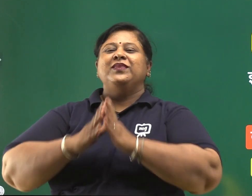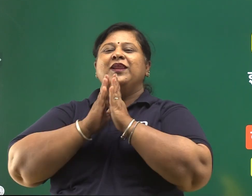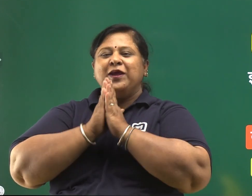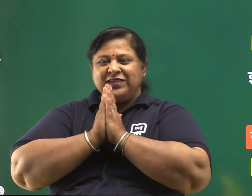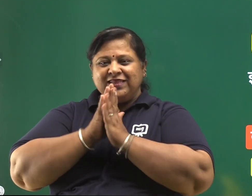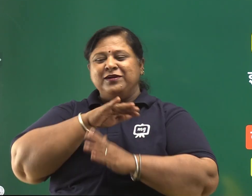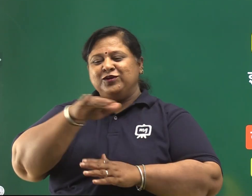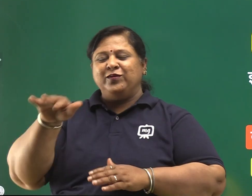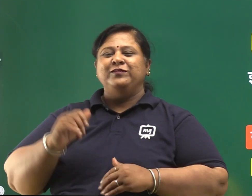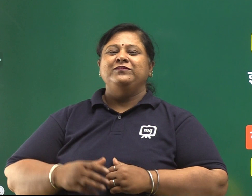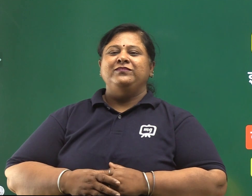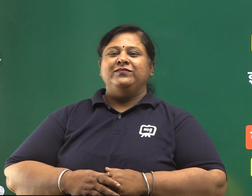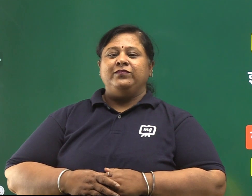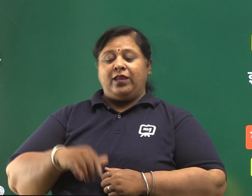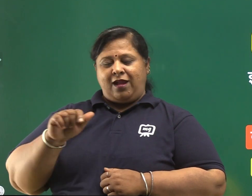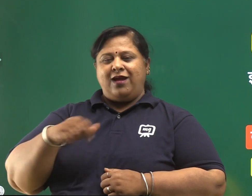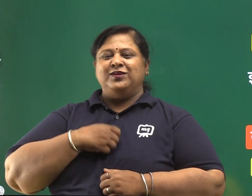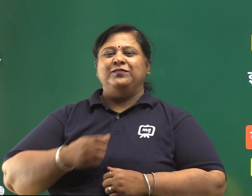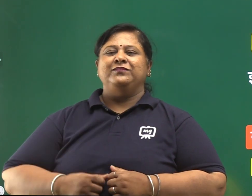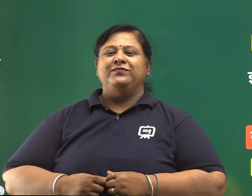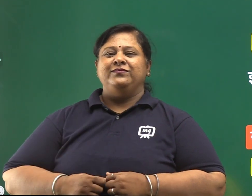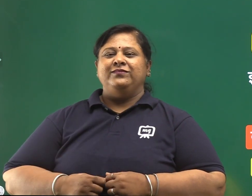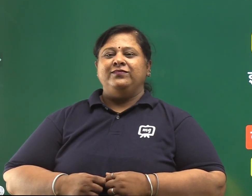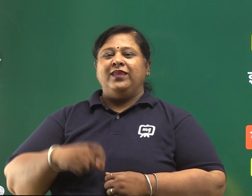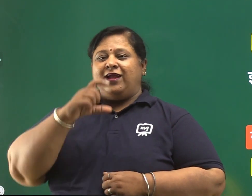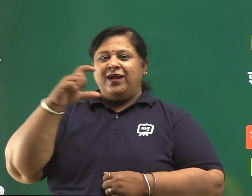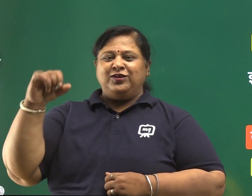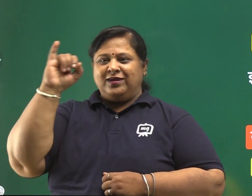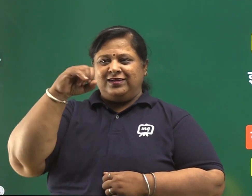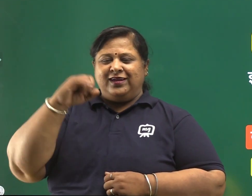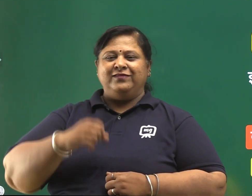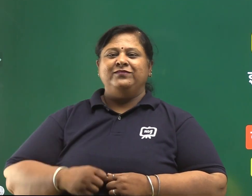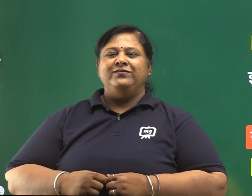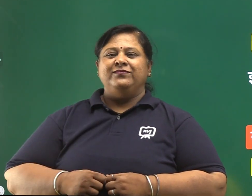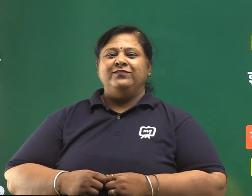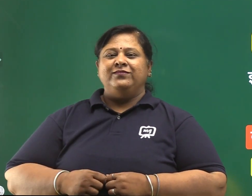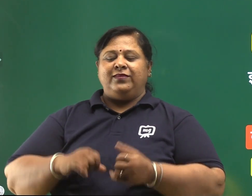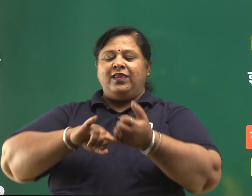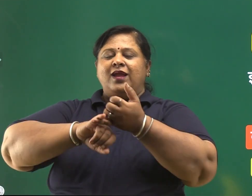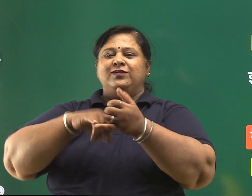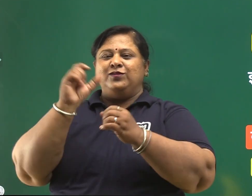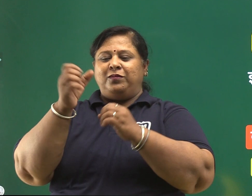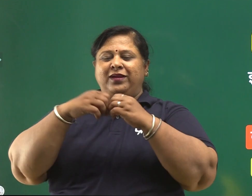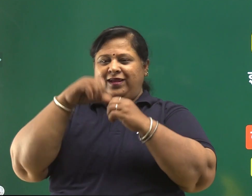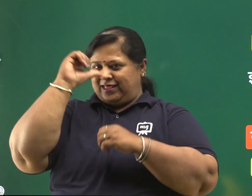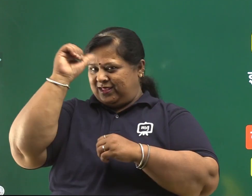नमस्ते बच्चों। आज हम कक्षा 6 विषय हिंदी